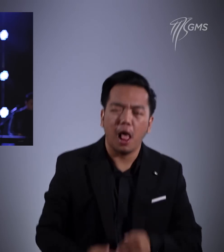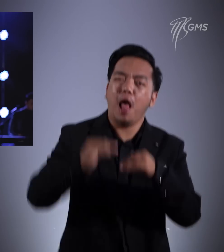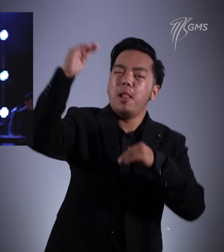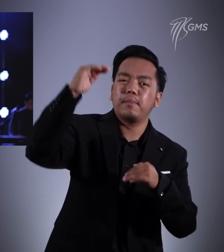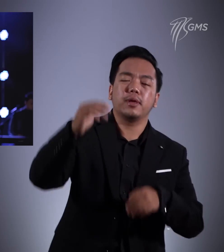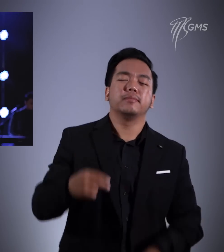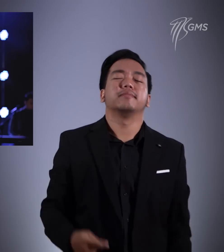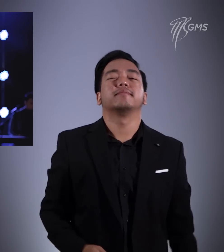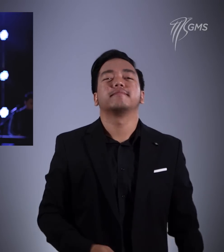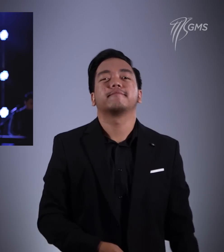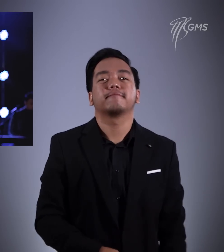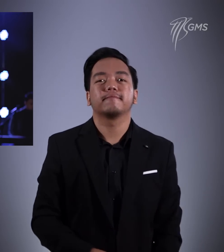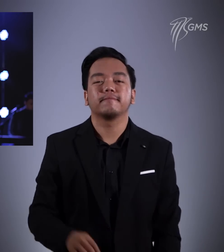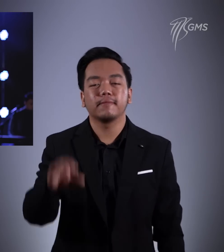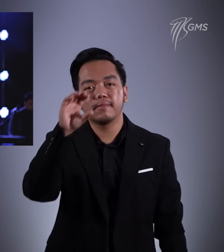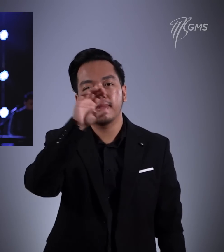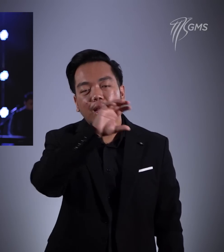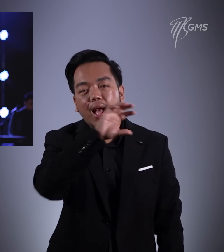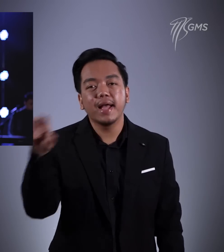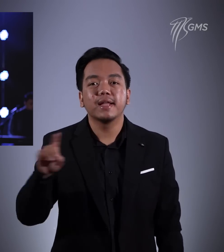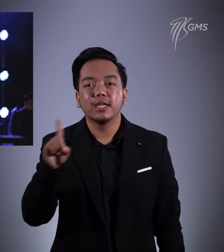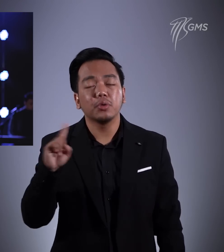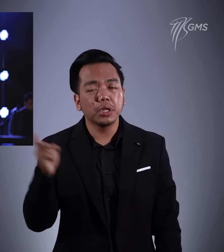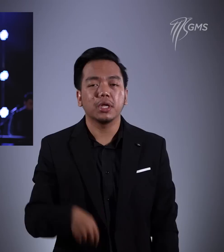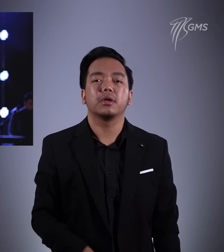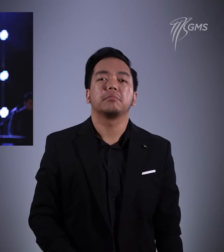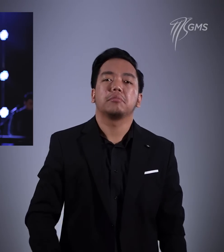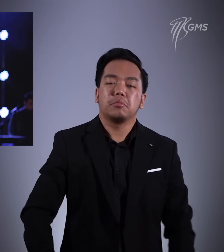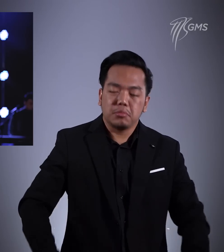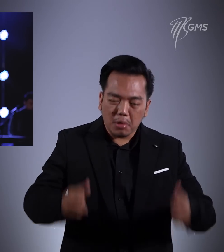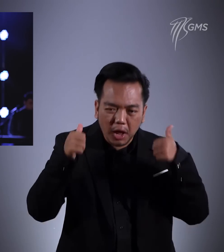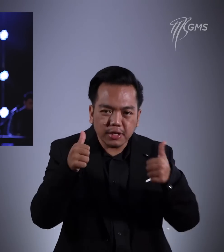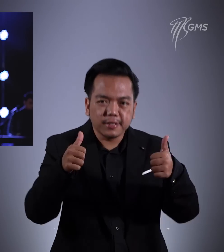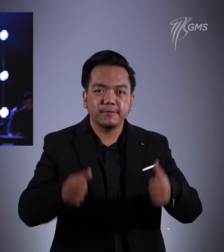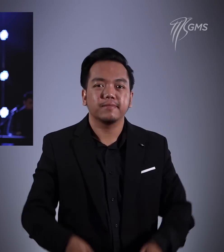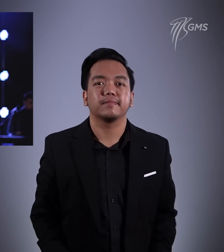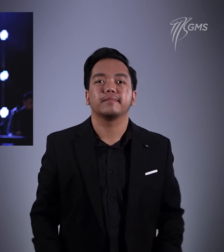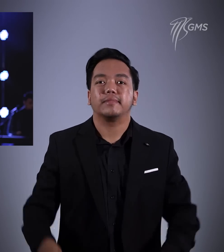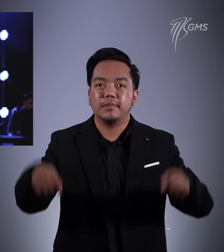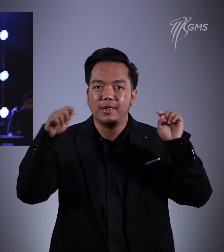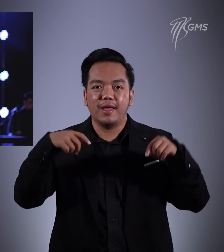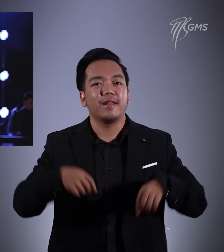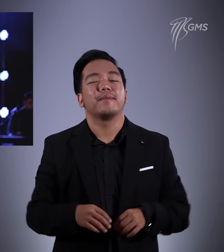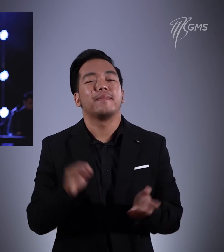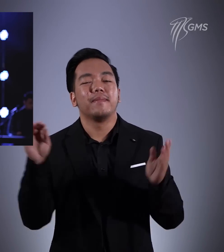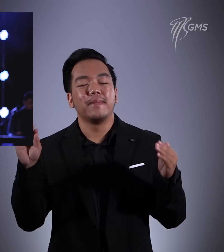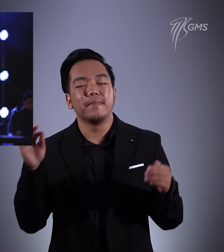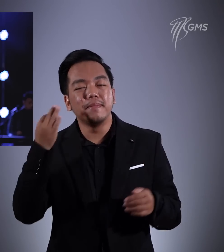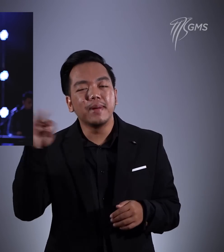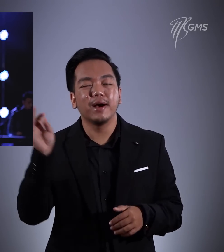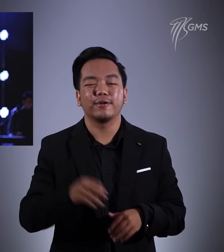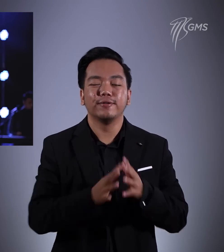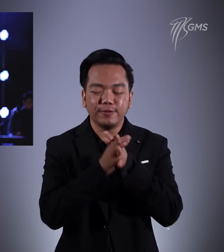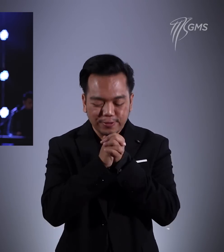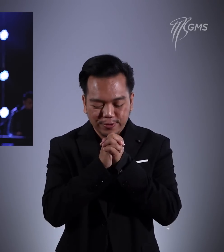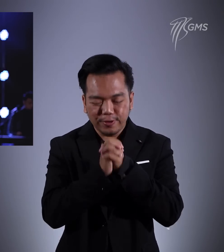lain juga. Ayat 1 ini dahsyat. Saya belum ke ayat 2, baru di doa Nabi menurut nada ratapan. Jadilah